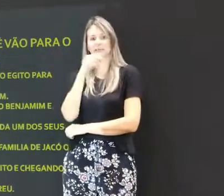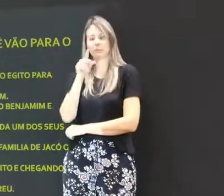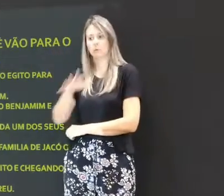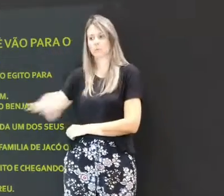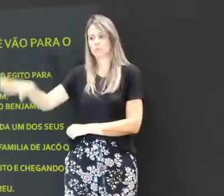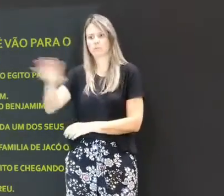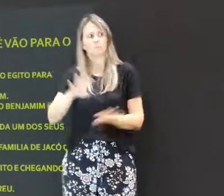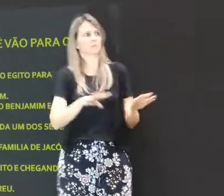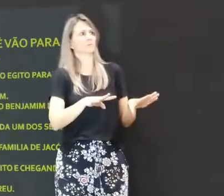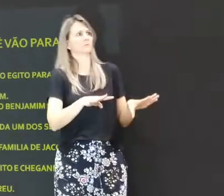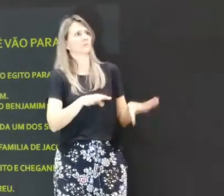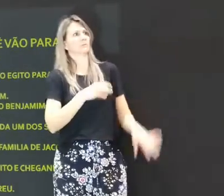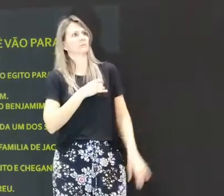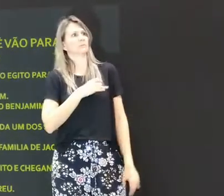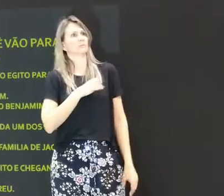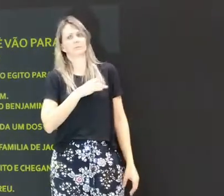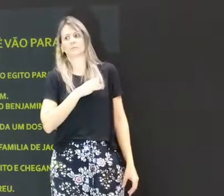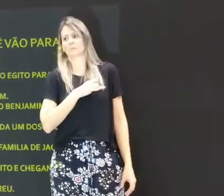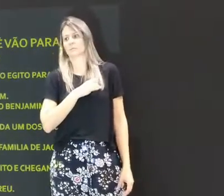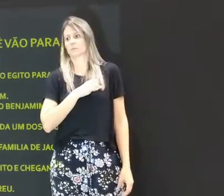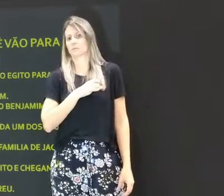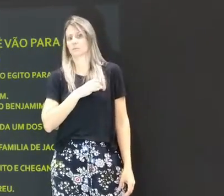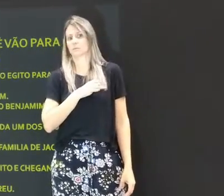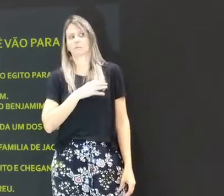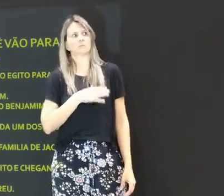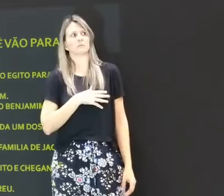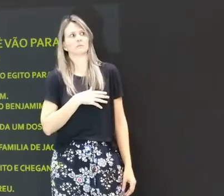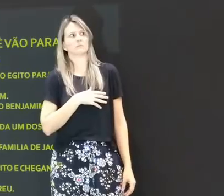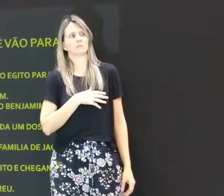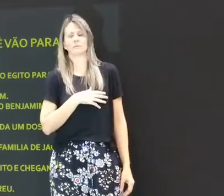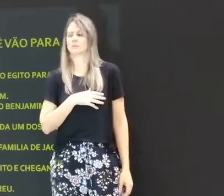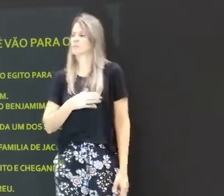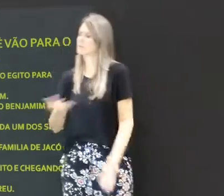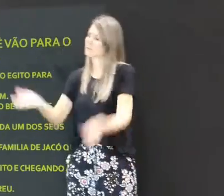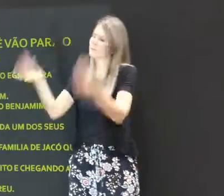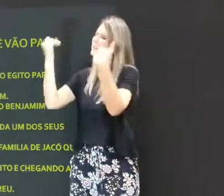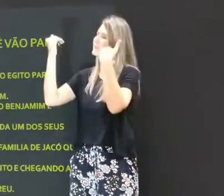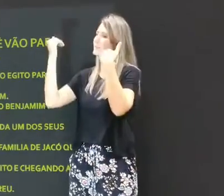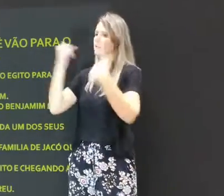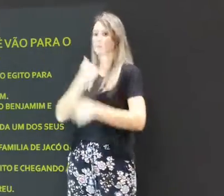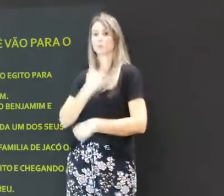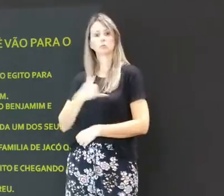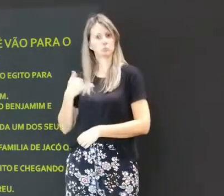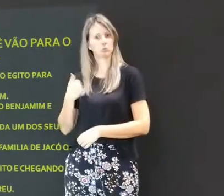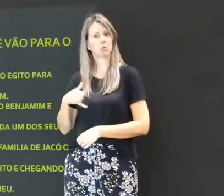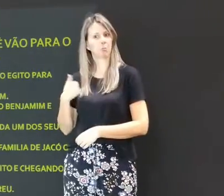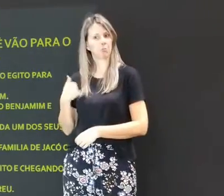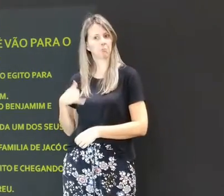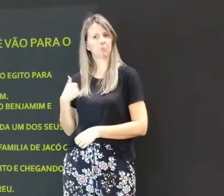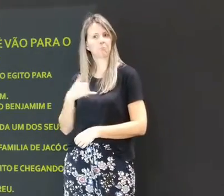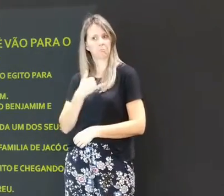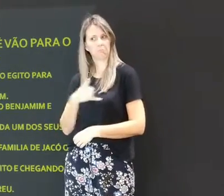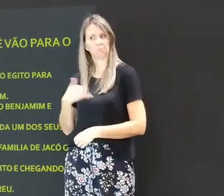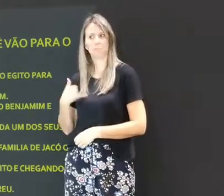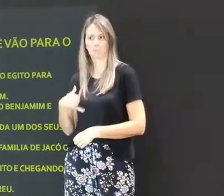10 irmãos ali, né? Todos ficaram com medo. Todos com medo, não sabia o que ia acontecer. Não, José falou: venham,